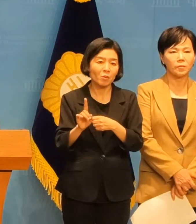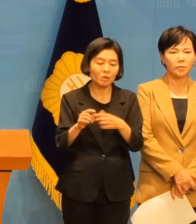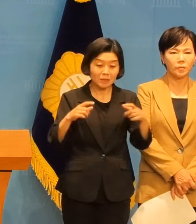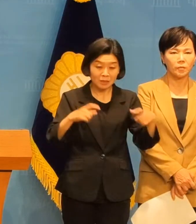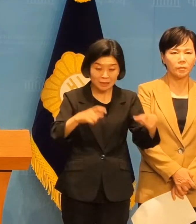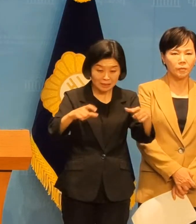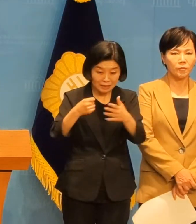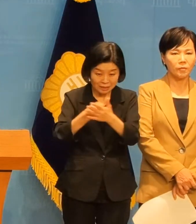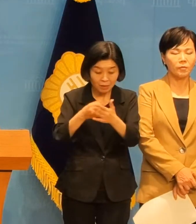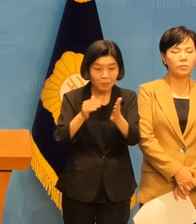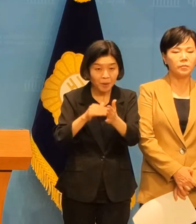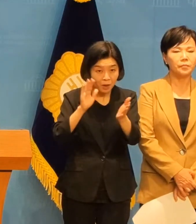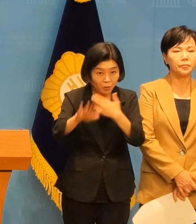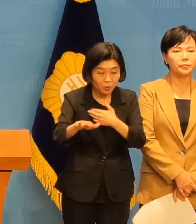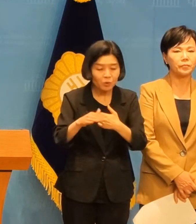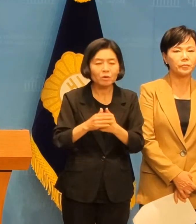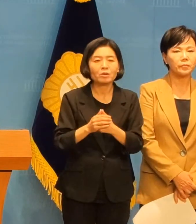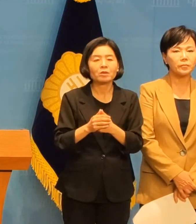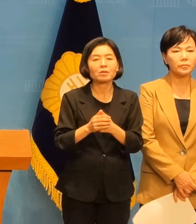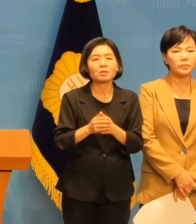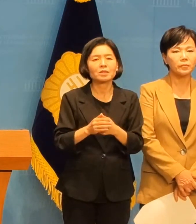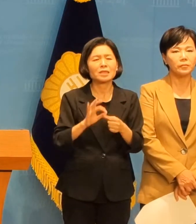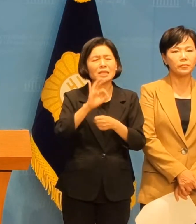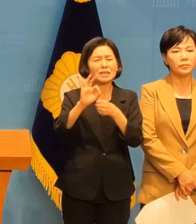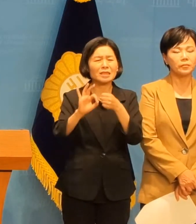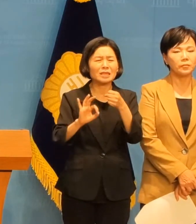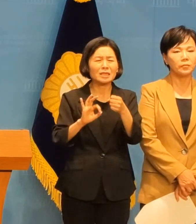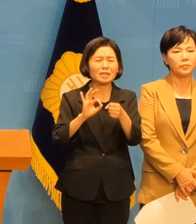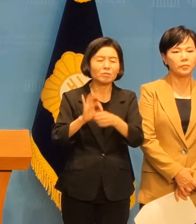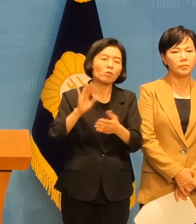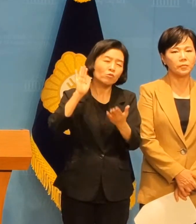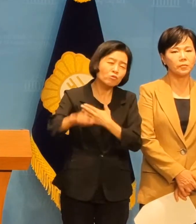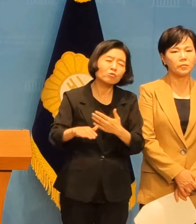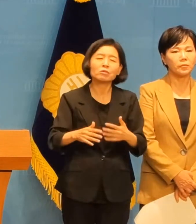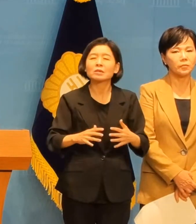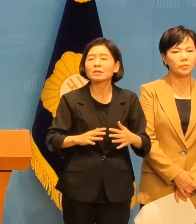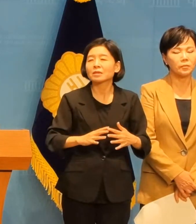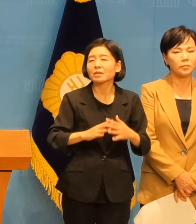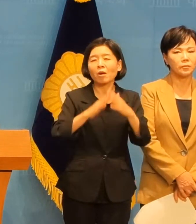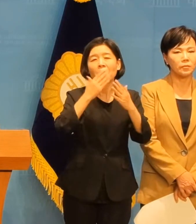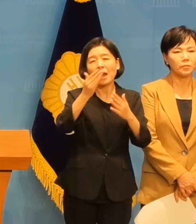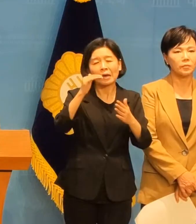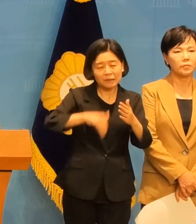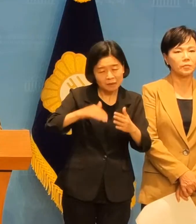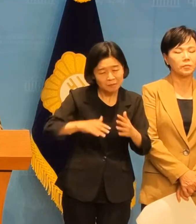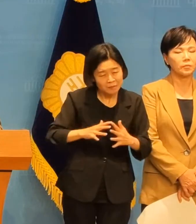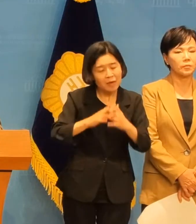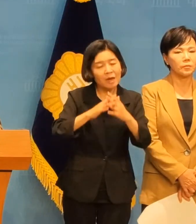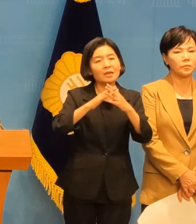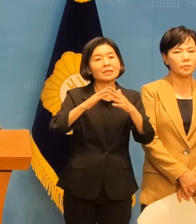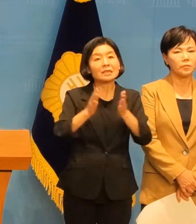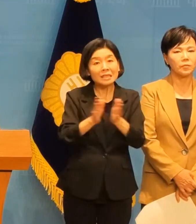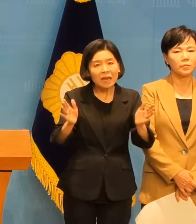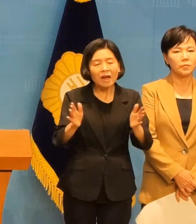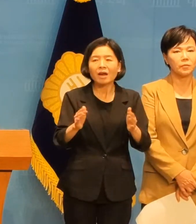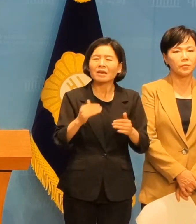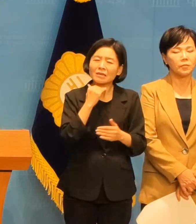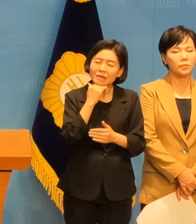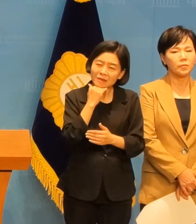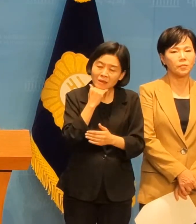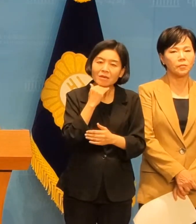이후에도 어떤 경우는 10여 년이 가야 착공을 하는 그런 이제 재개발의 절차가 남아있는